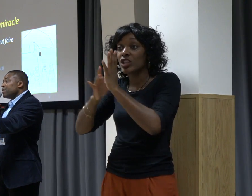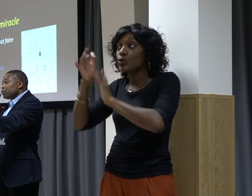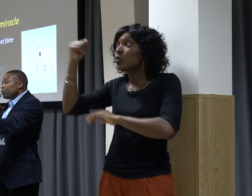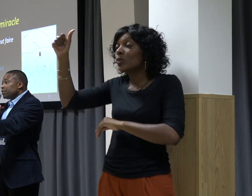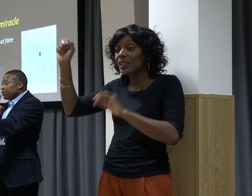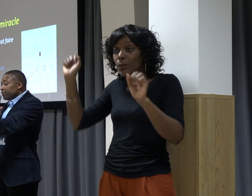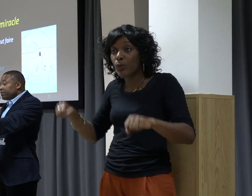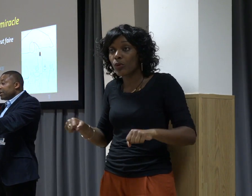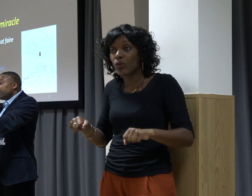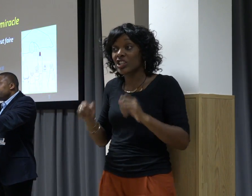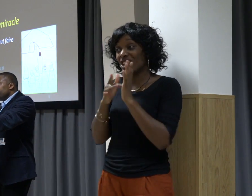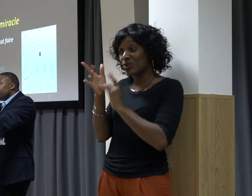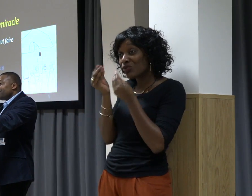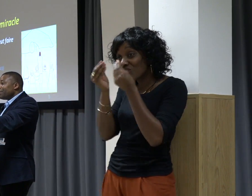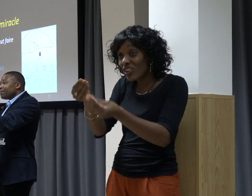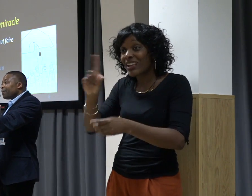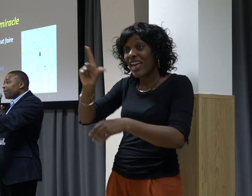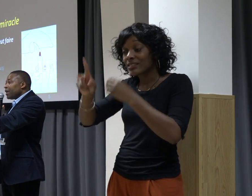Et c'est ce que le Seigneur va faire.